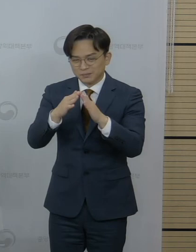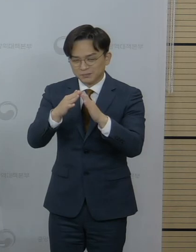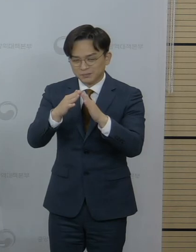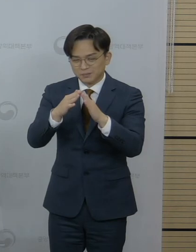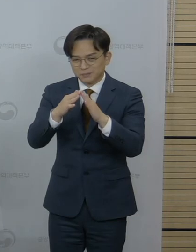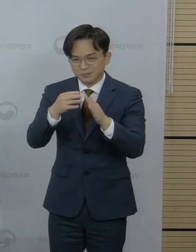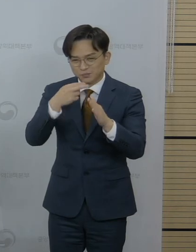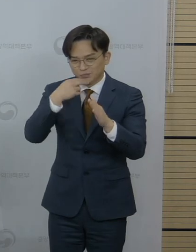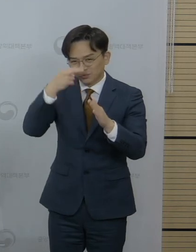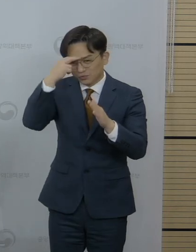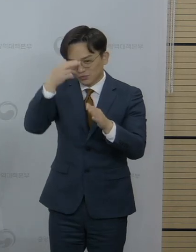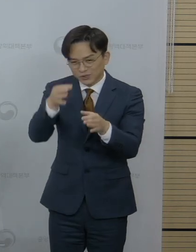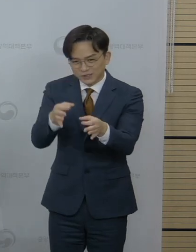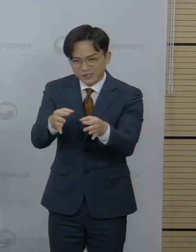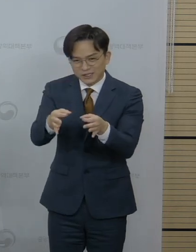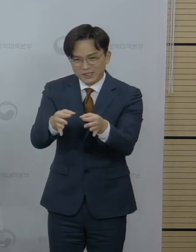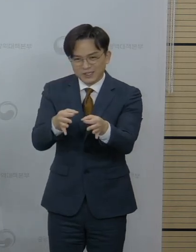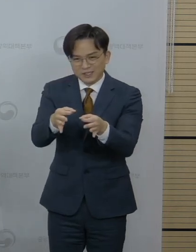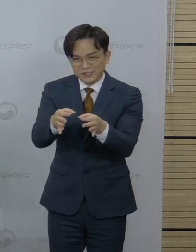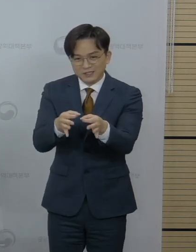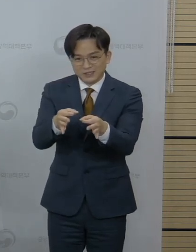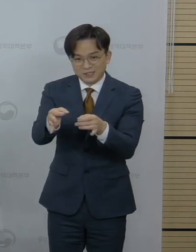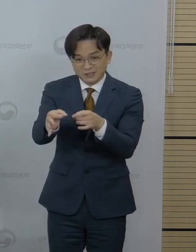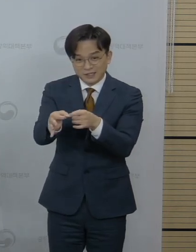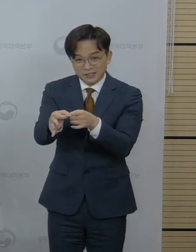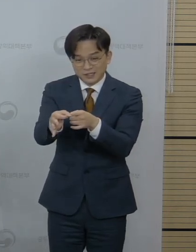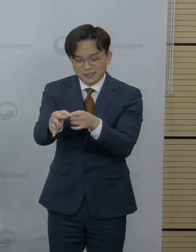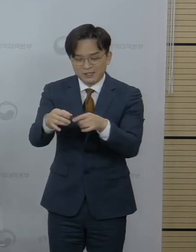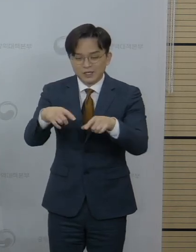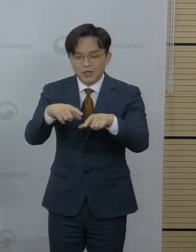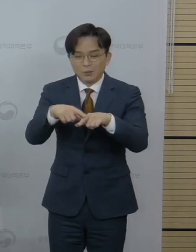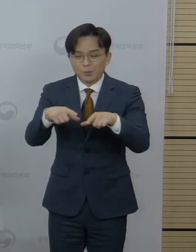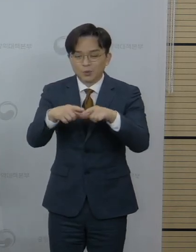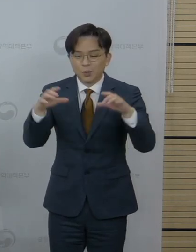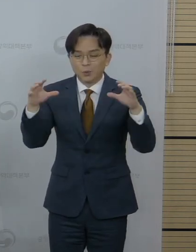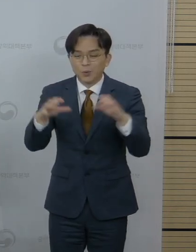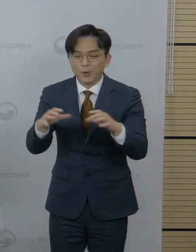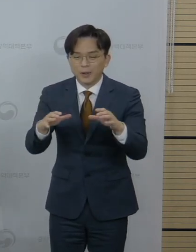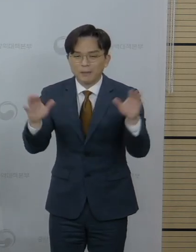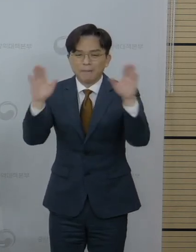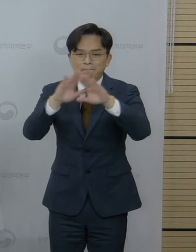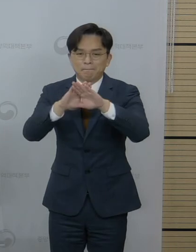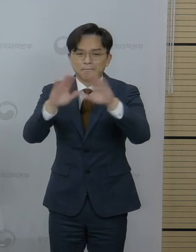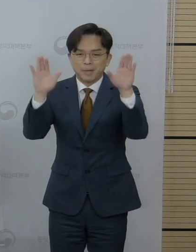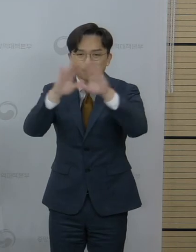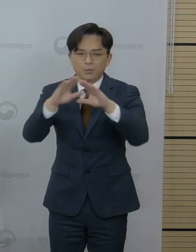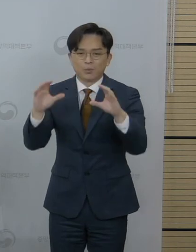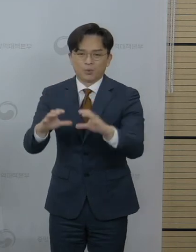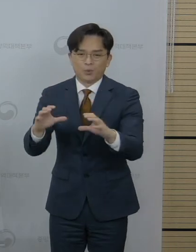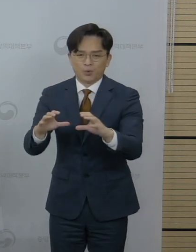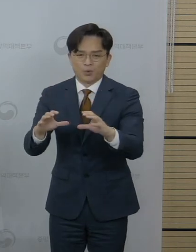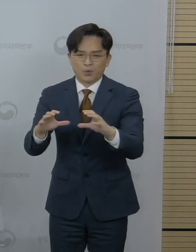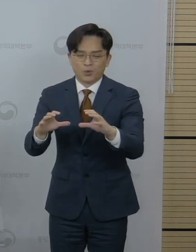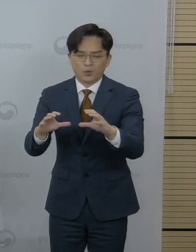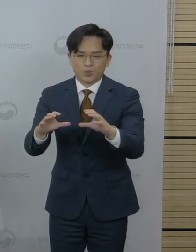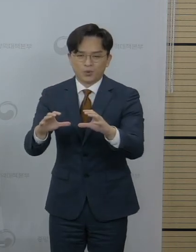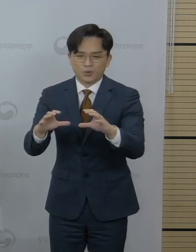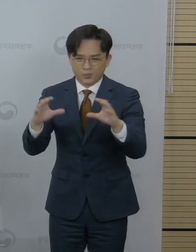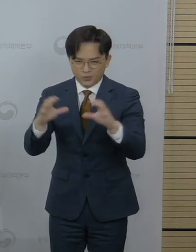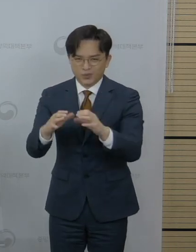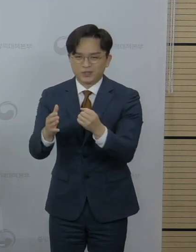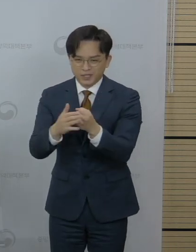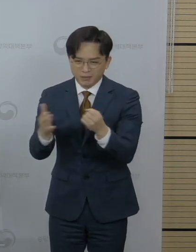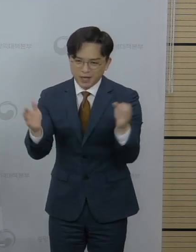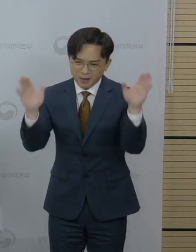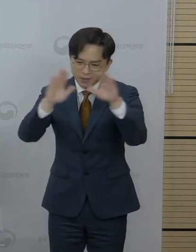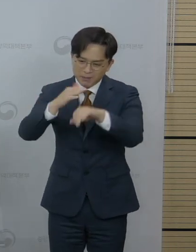그 9시로 측정을 하는 것이 온전히 이제 저녁 식사를 하는 활동 그리고 또 여러 가지